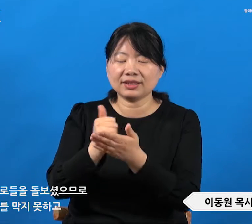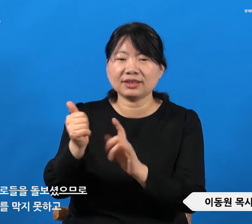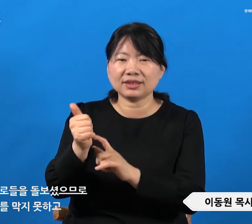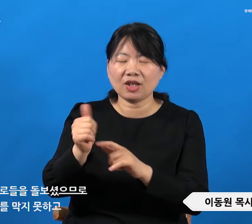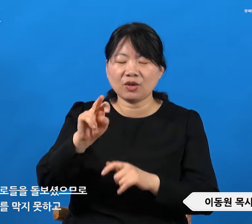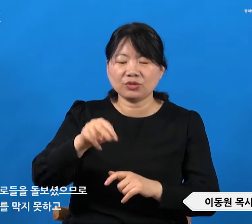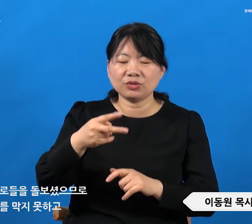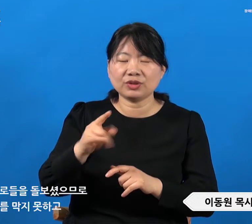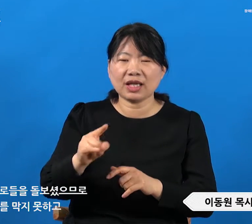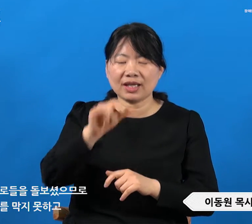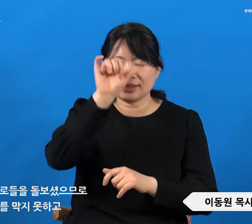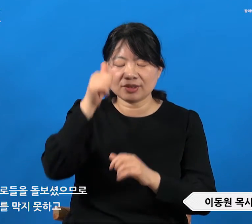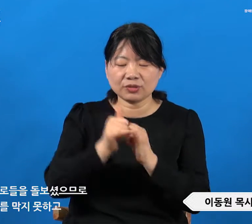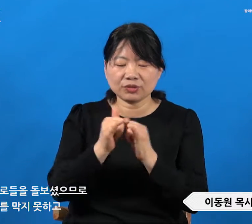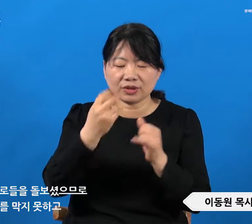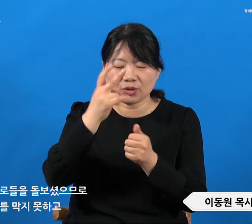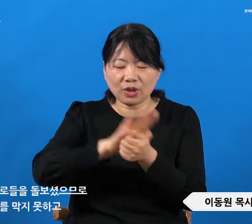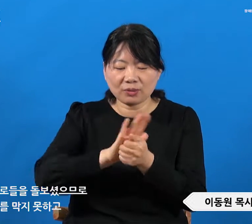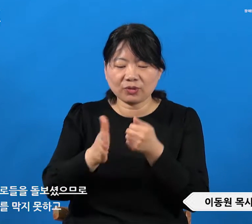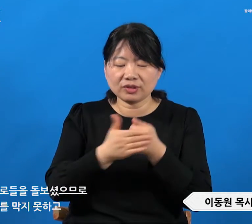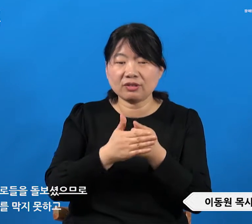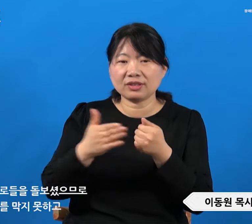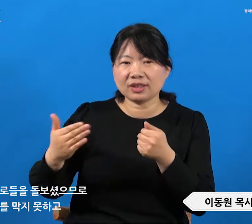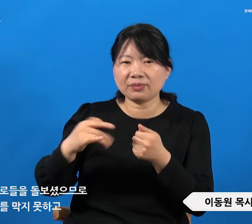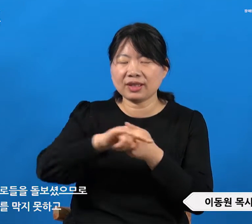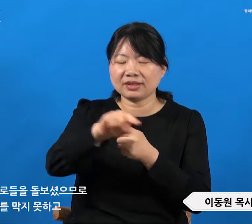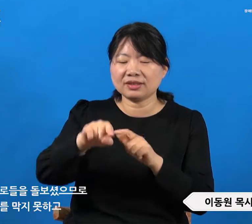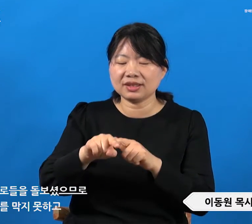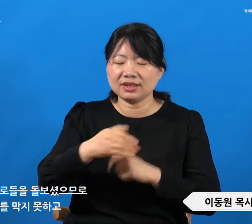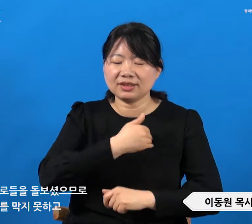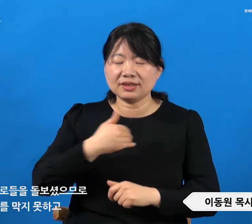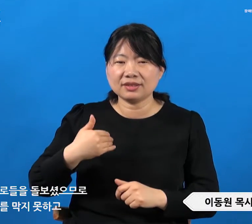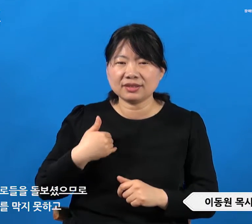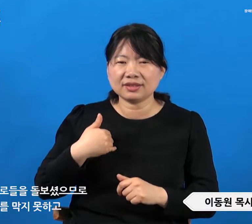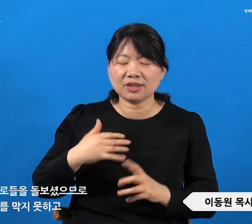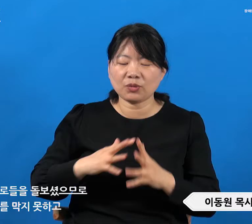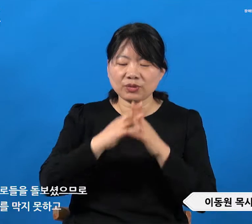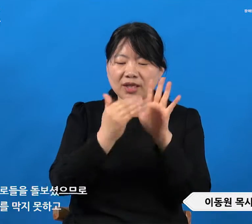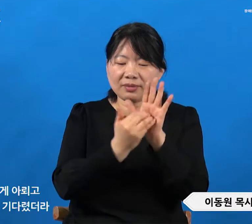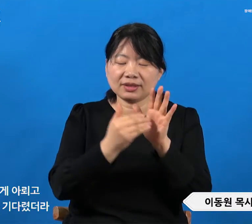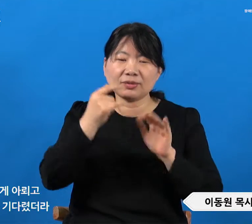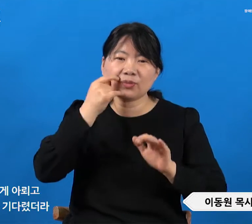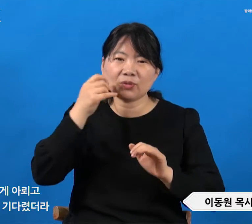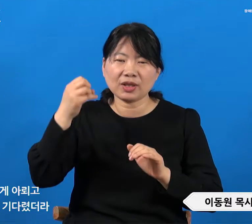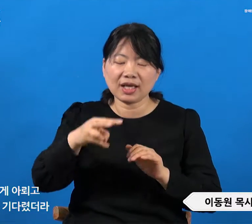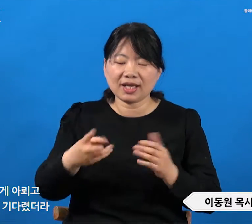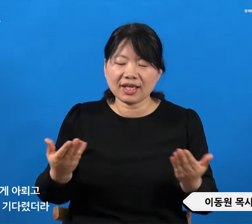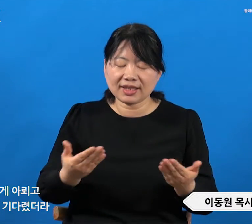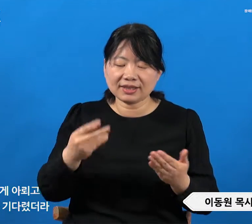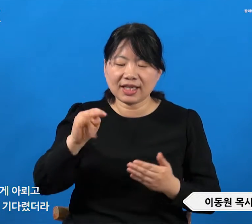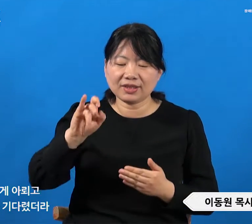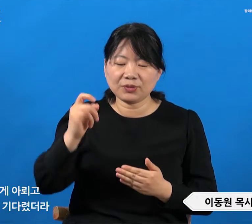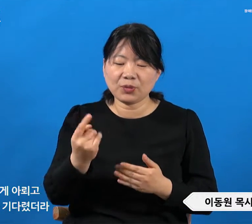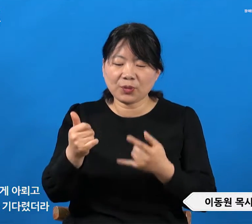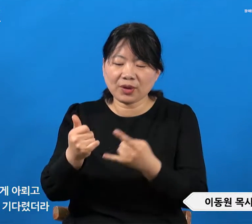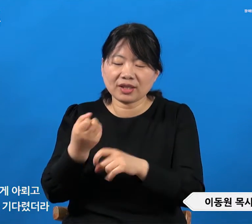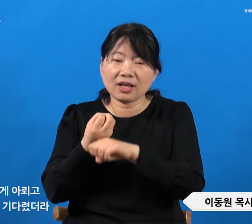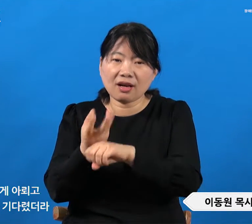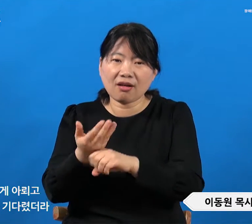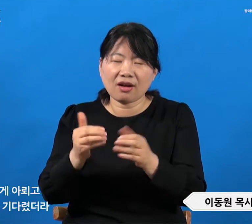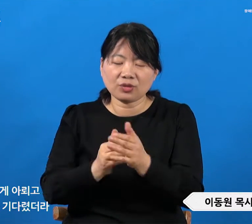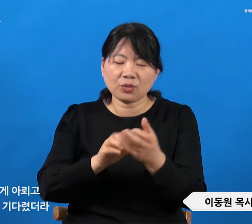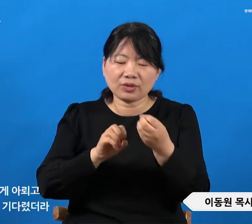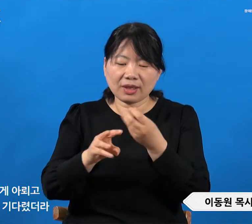하나님이 유다 장로들을 돌보셨으므로 그들이 능히 공사를 막지 못하고 이 일을 다리오에게 아뢰고